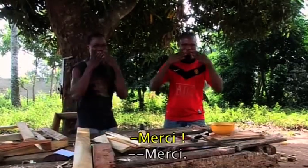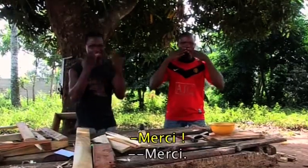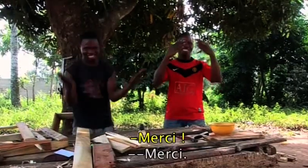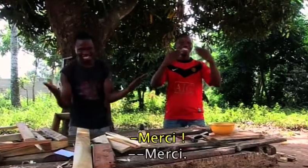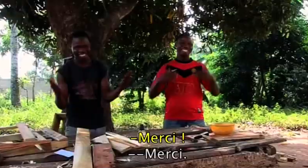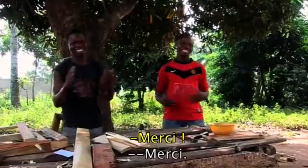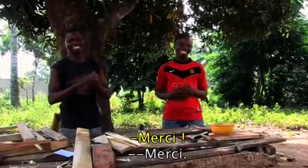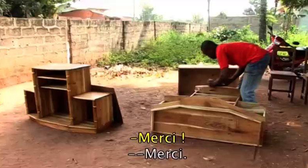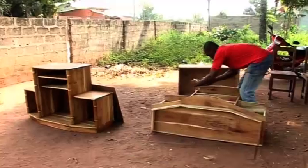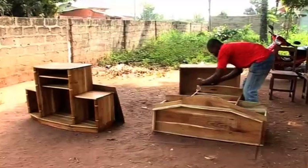Merci.